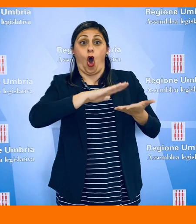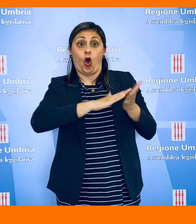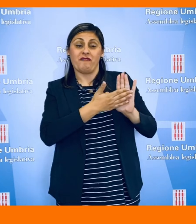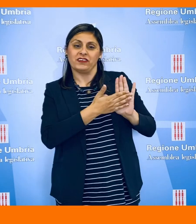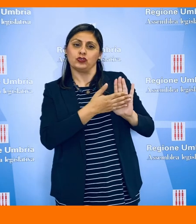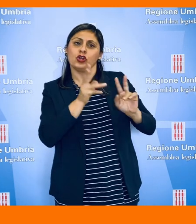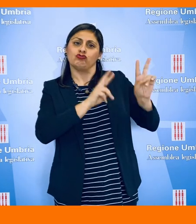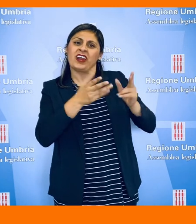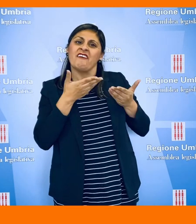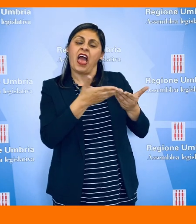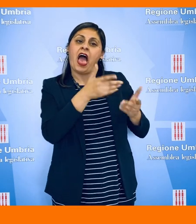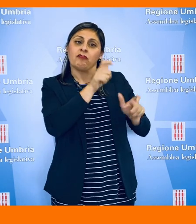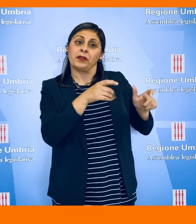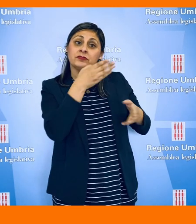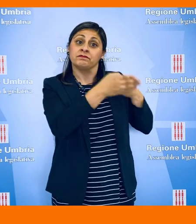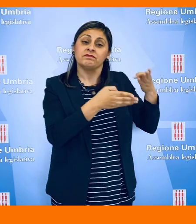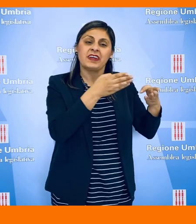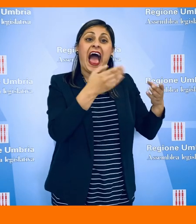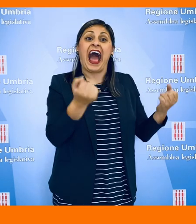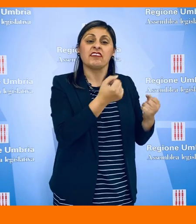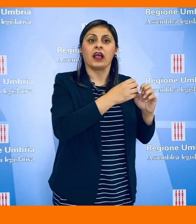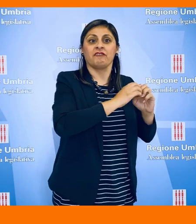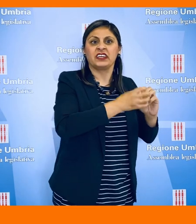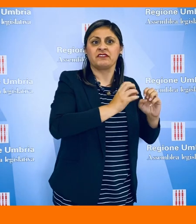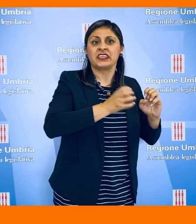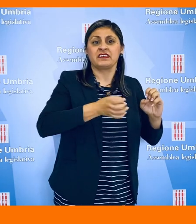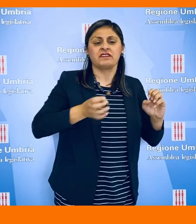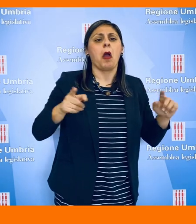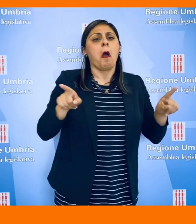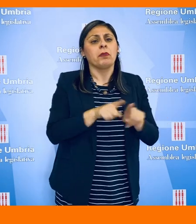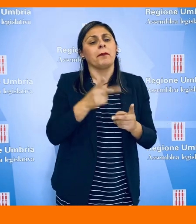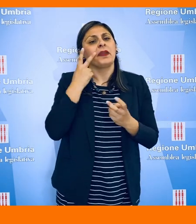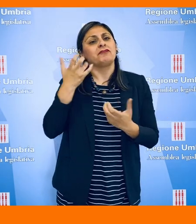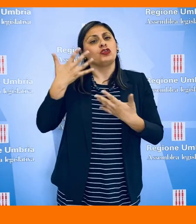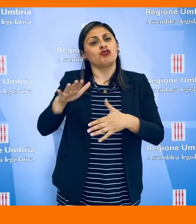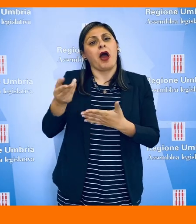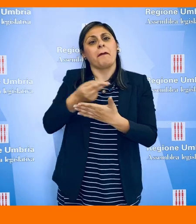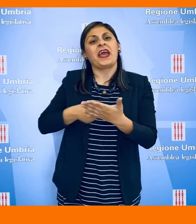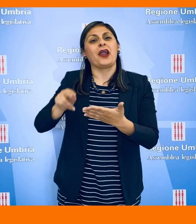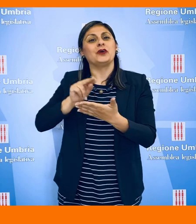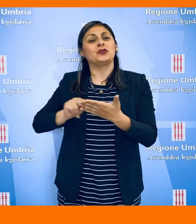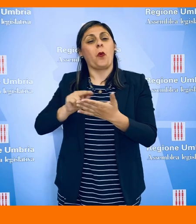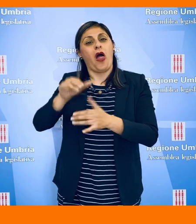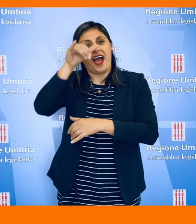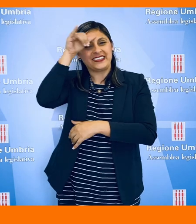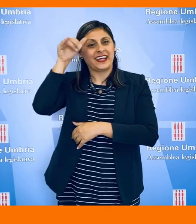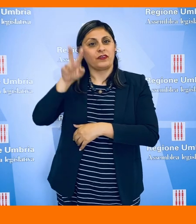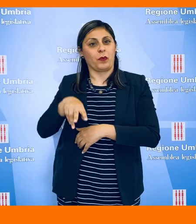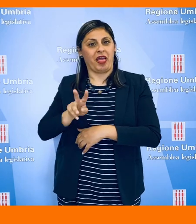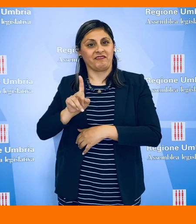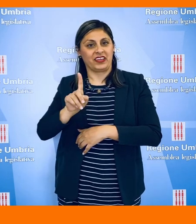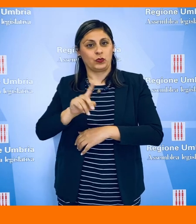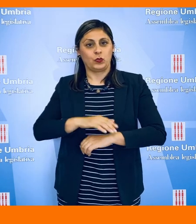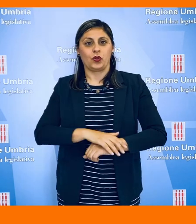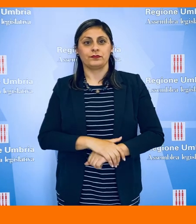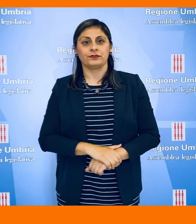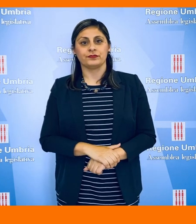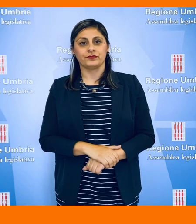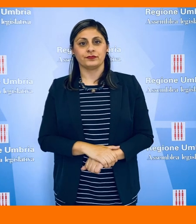per una diversificazione delle attività, così come previsto dal piano scuola per l'estate 2021.